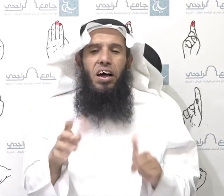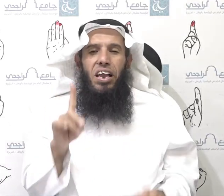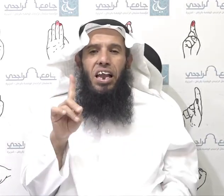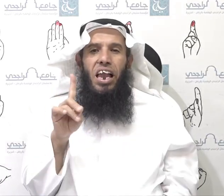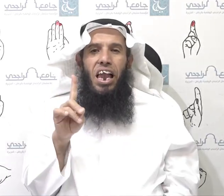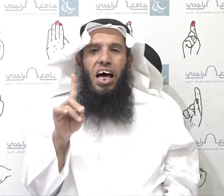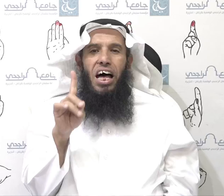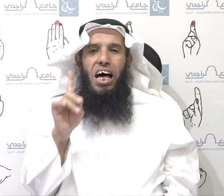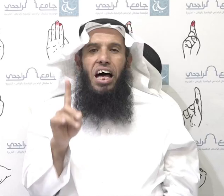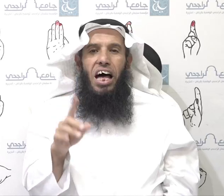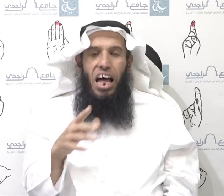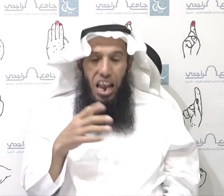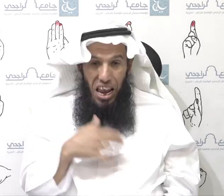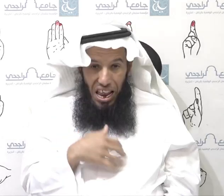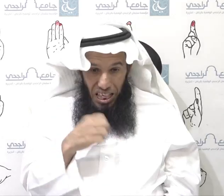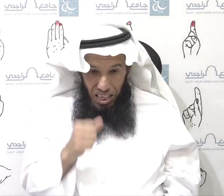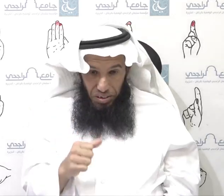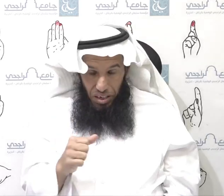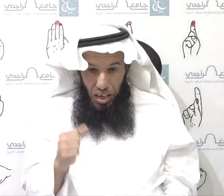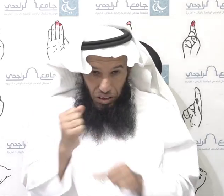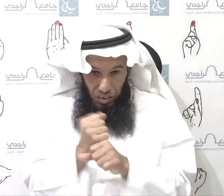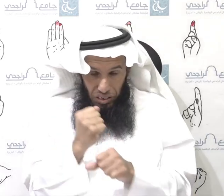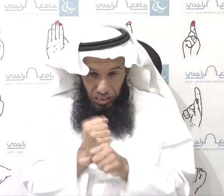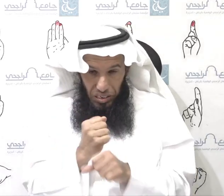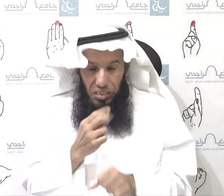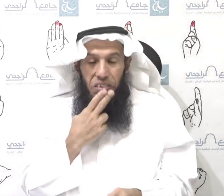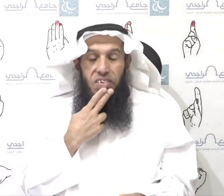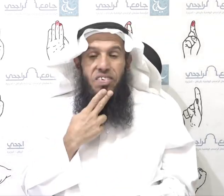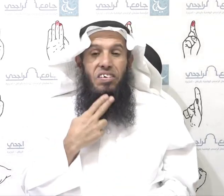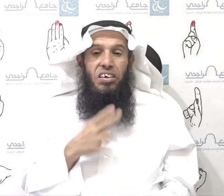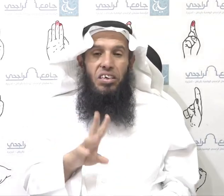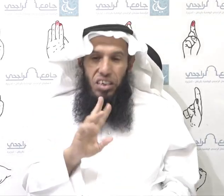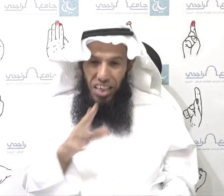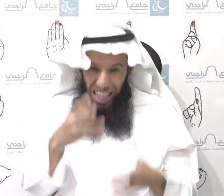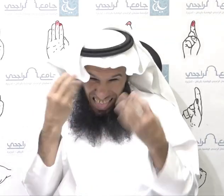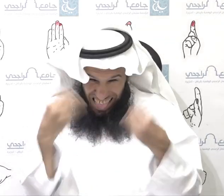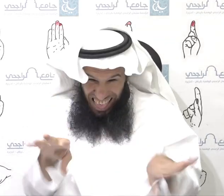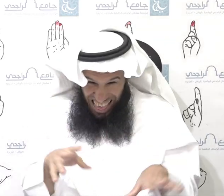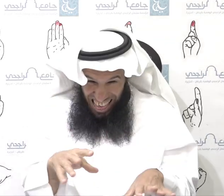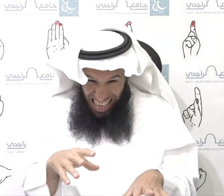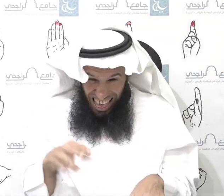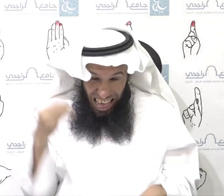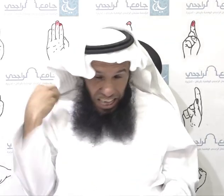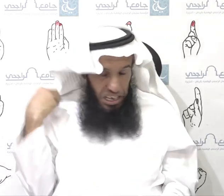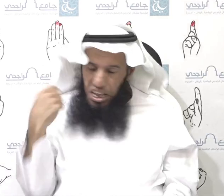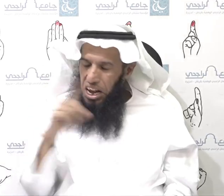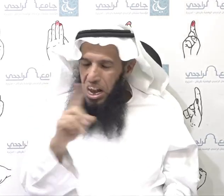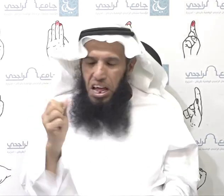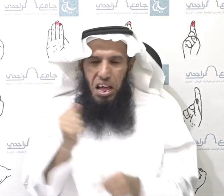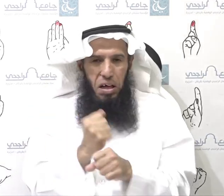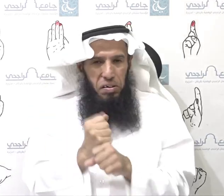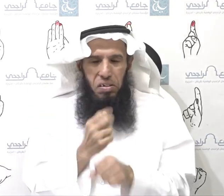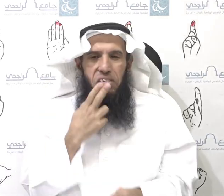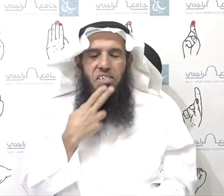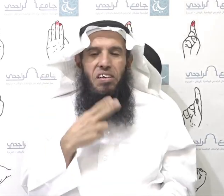الذين آمنوا وعملوا الصالحات إنا لا نضيع أجر من أحسن عملا. يا معاشر